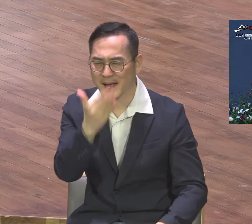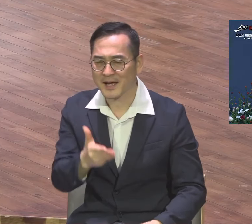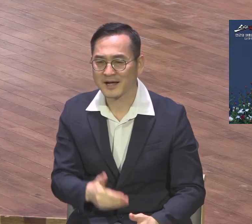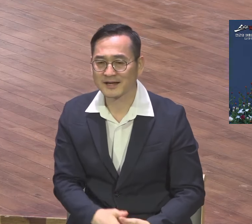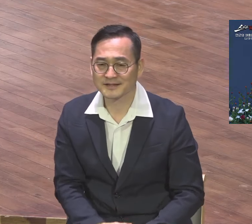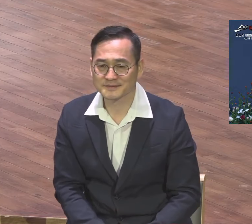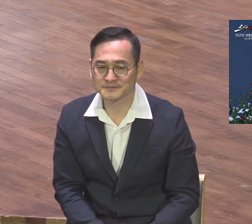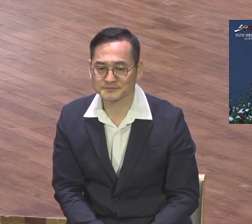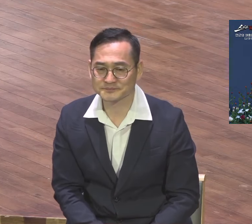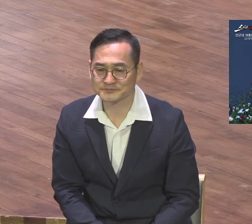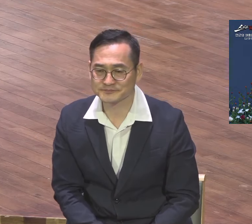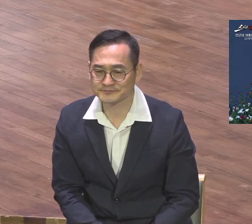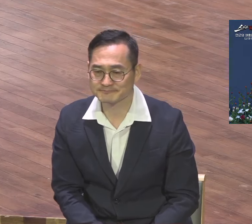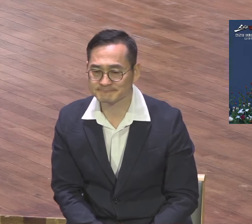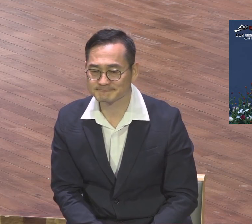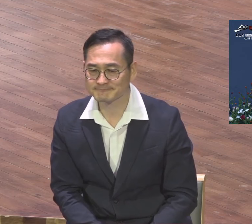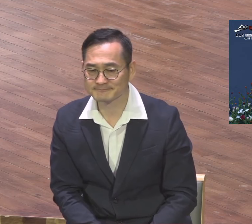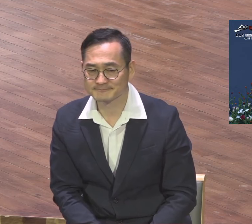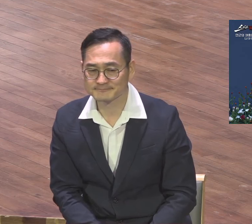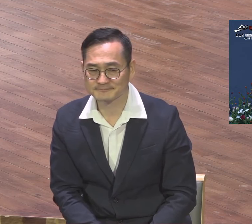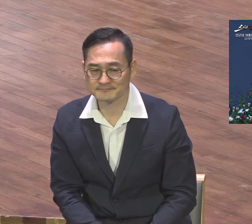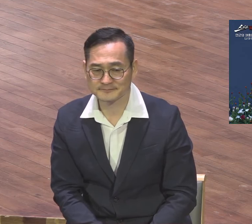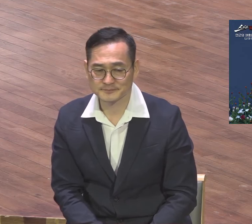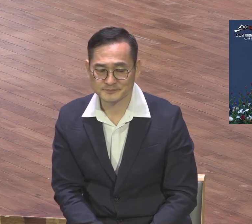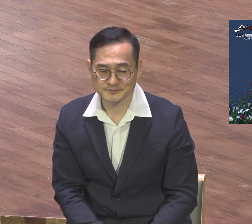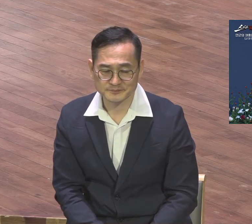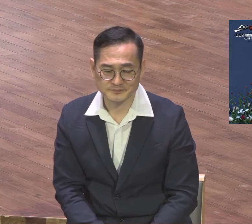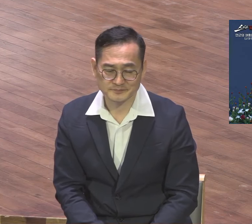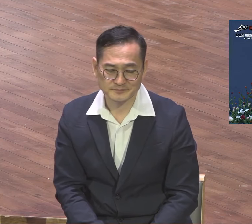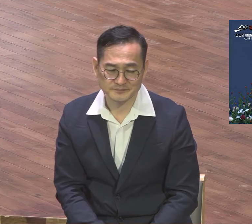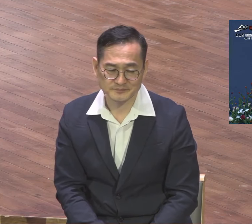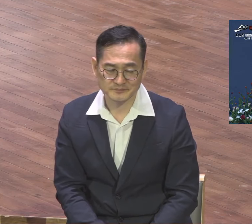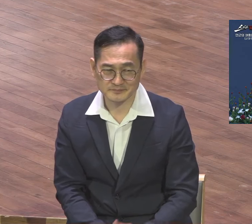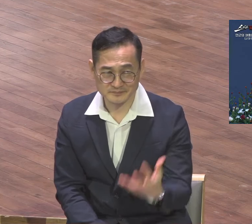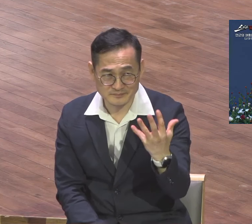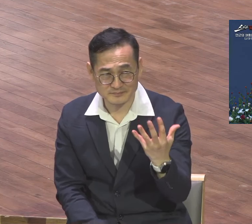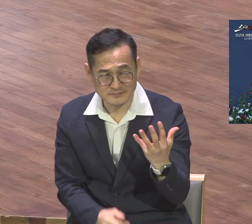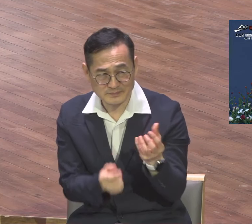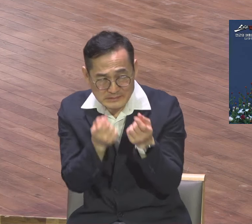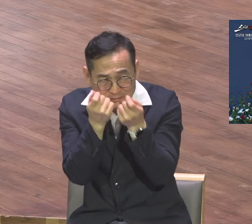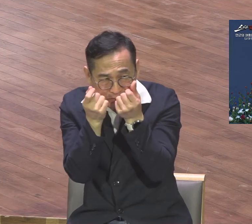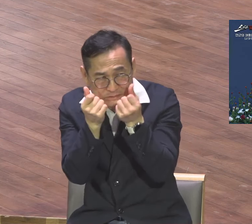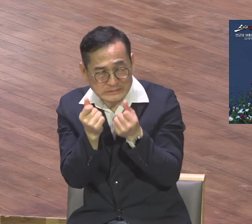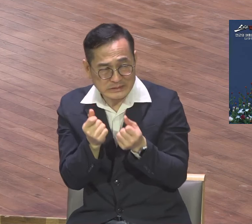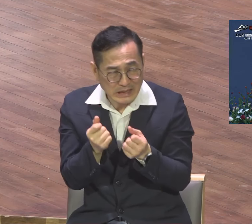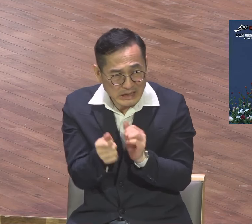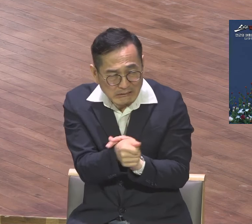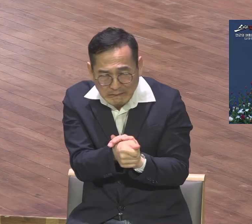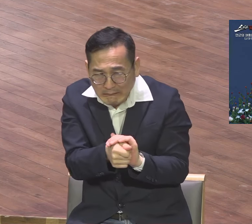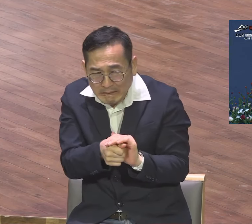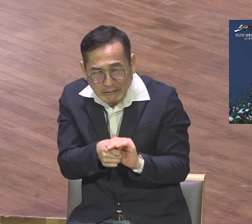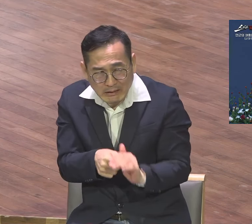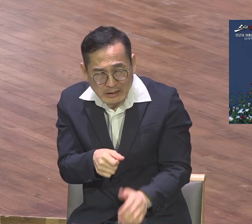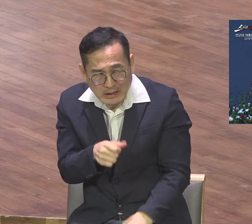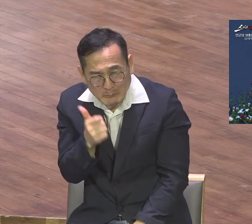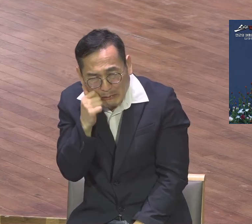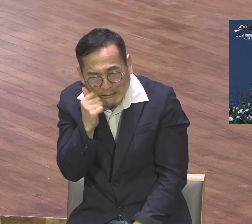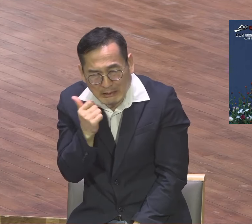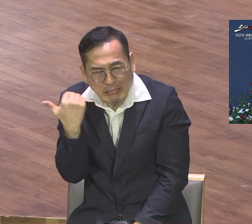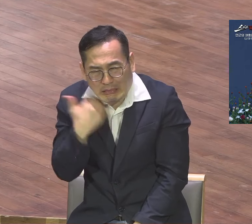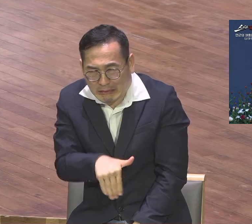승리해요. 무슨 믿는 사람이 사람 눈치나 서슬 보고 맨날 빌빌하고 기갈이 하나도